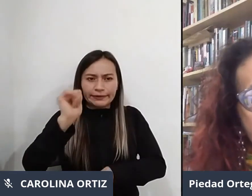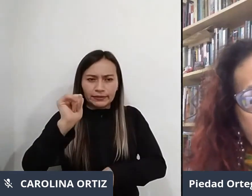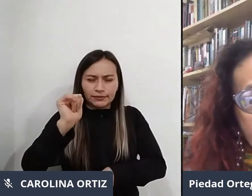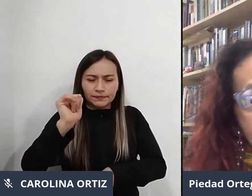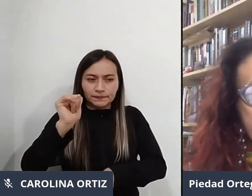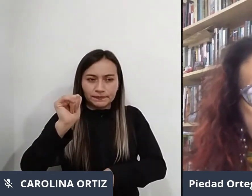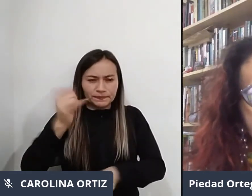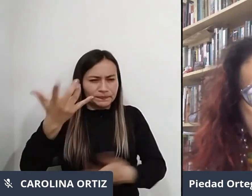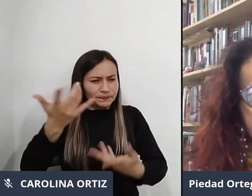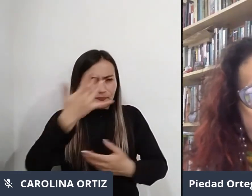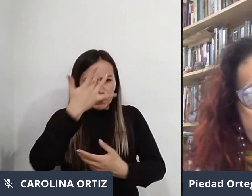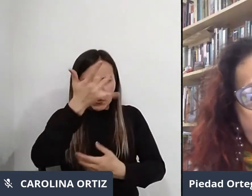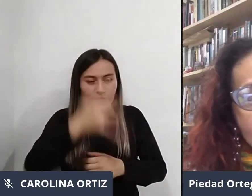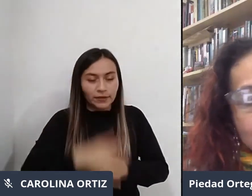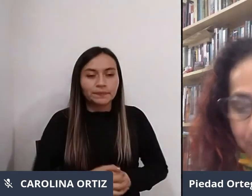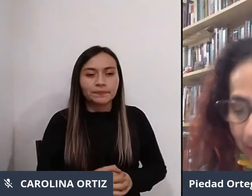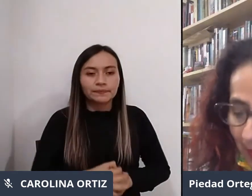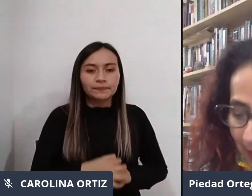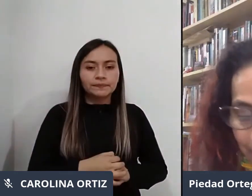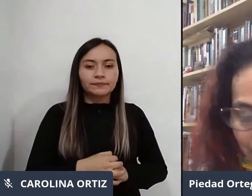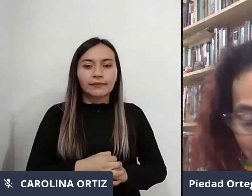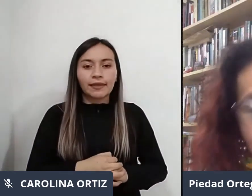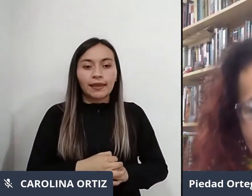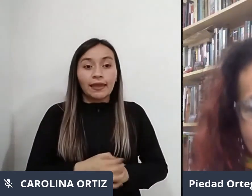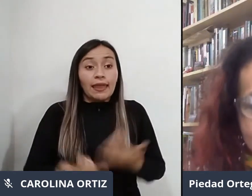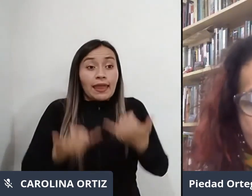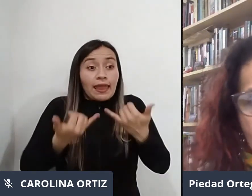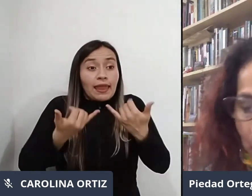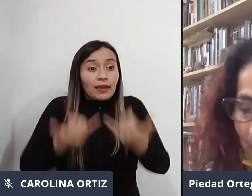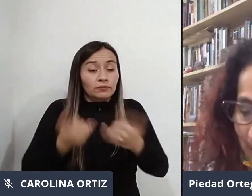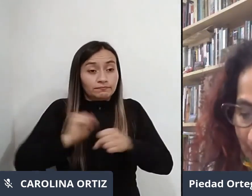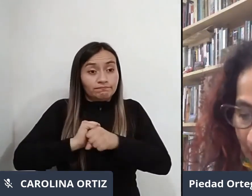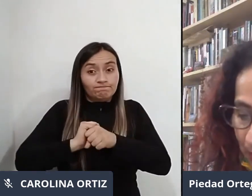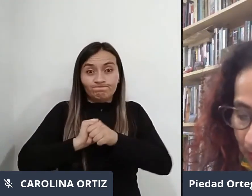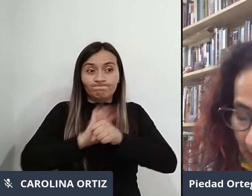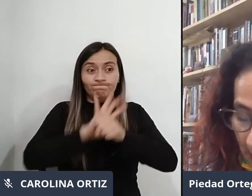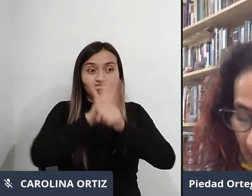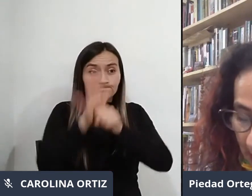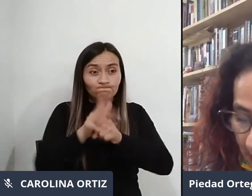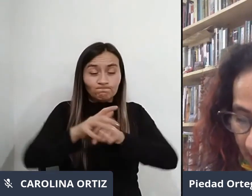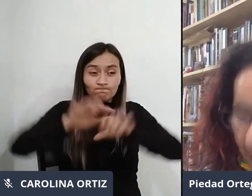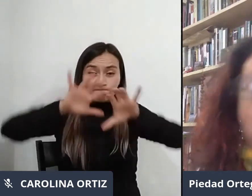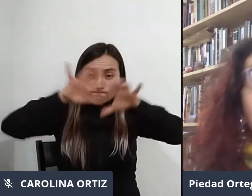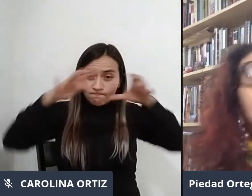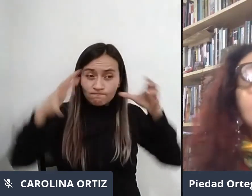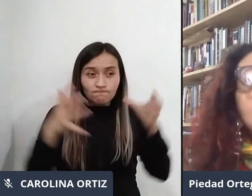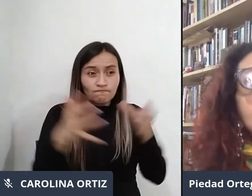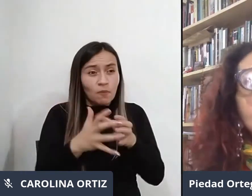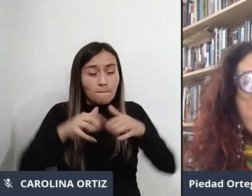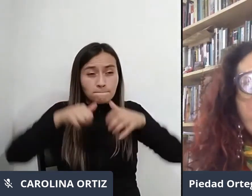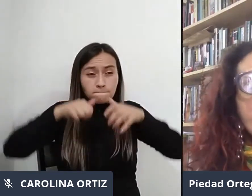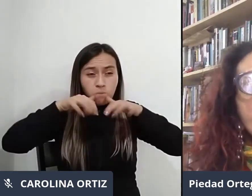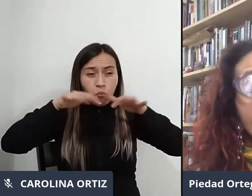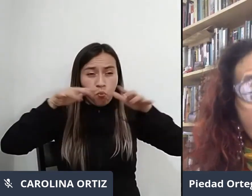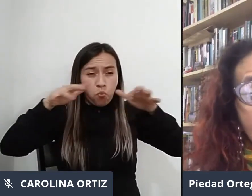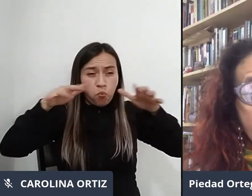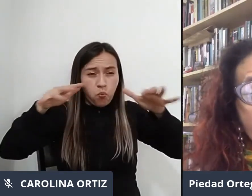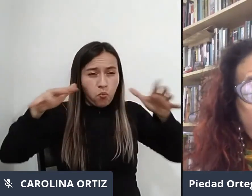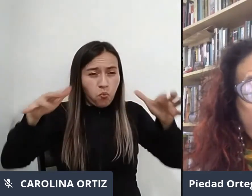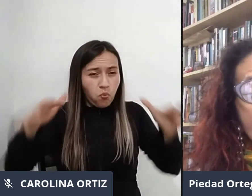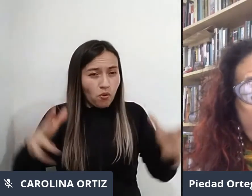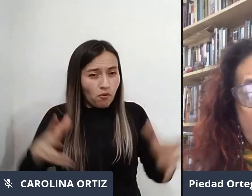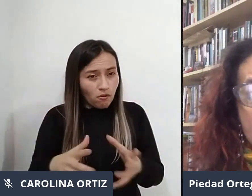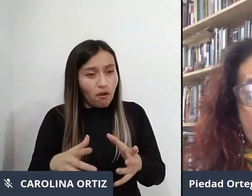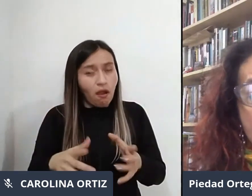esto que llamamos, esto que se ha globalizado, esta pandemia que se ha globalizado y que ya muchos